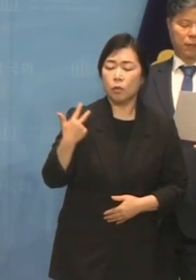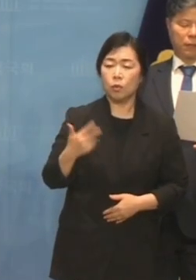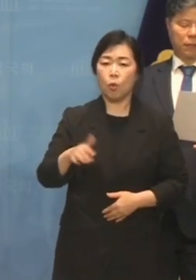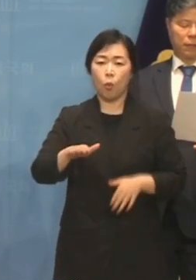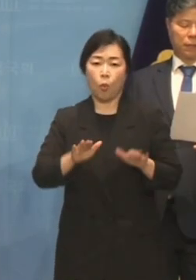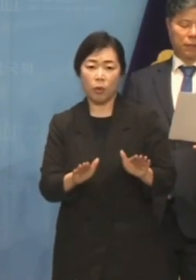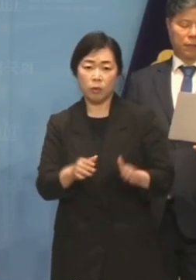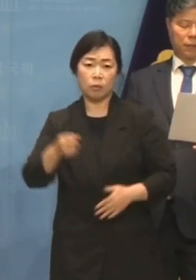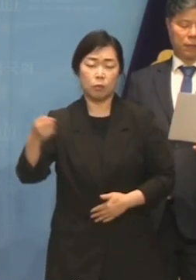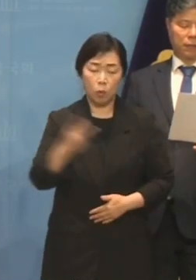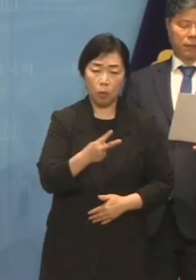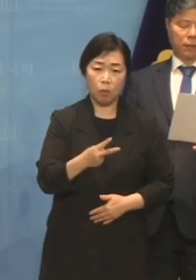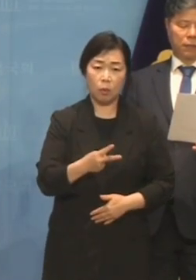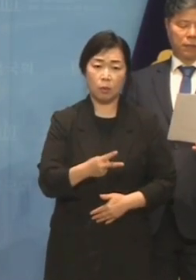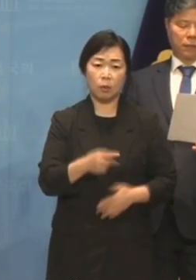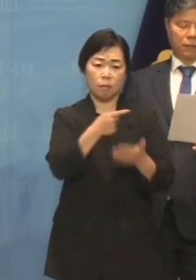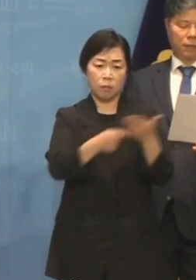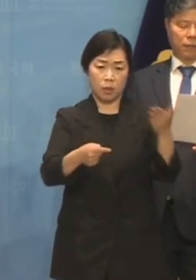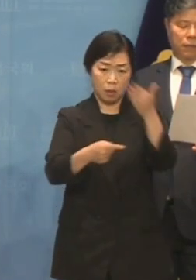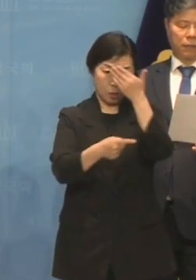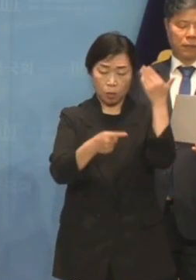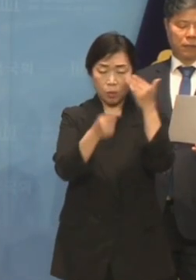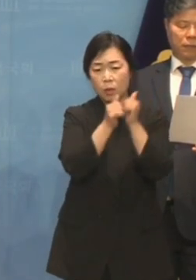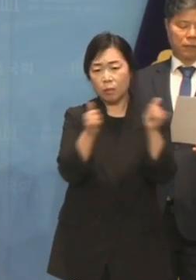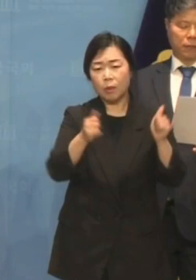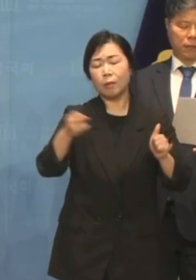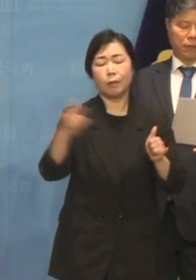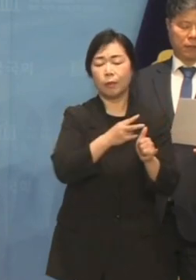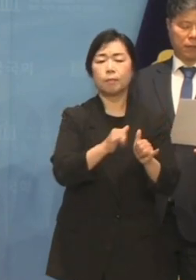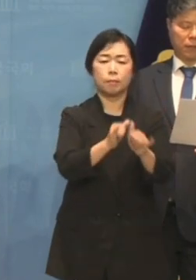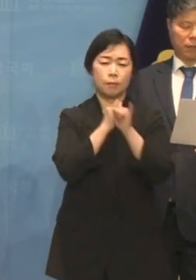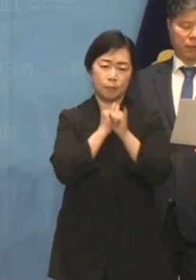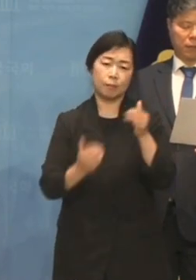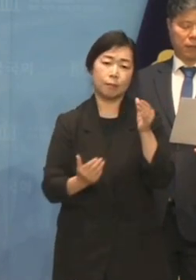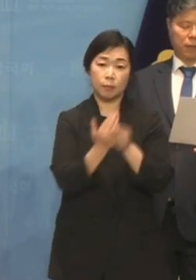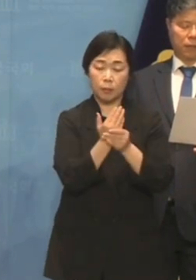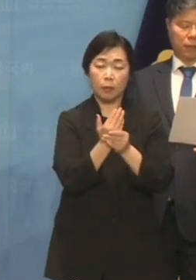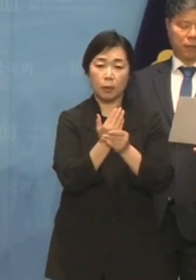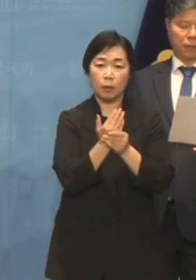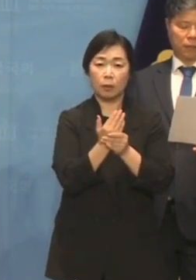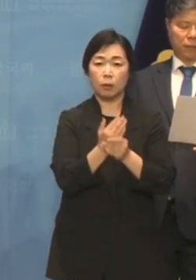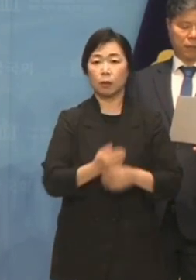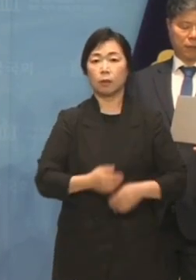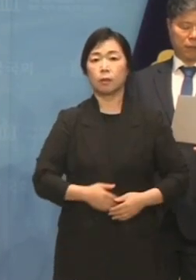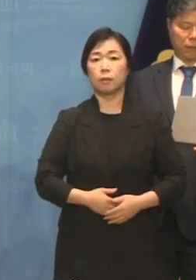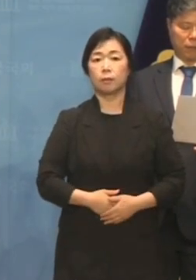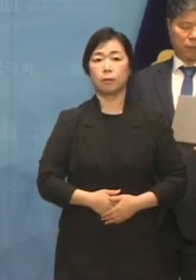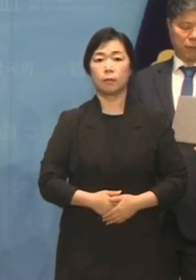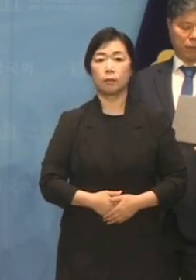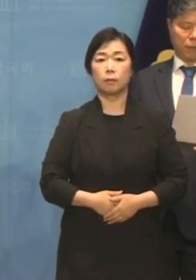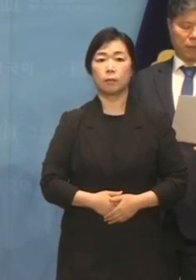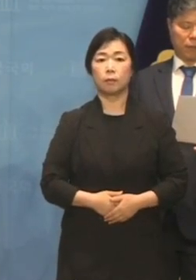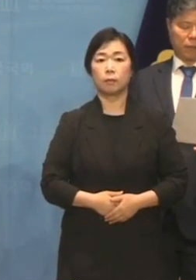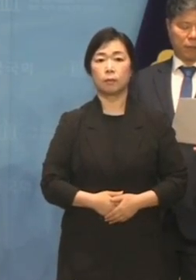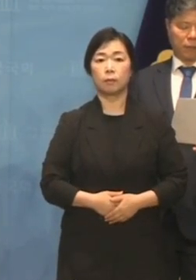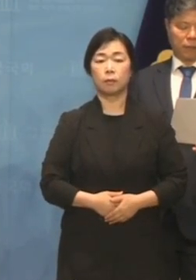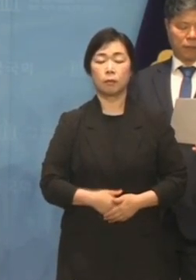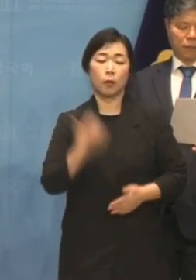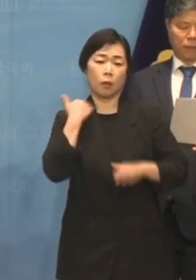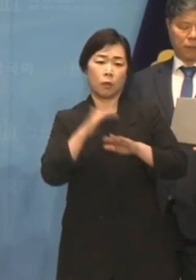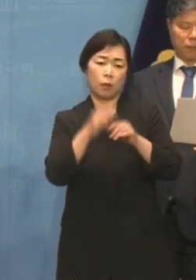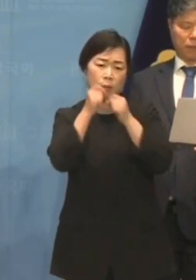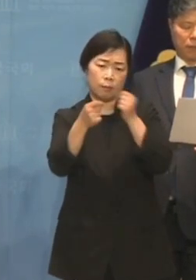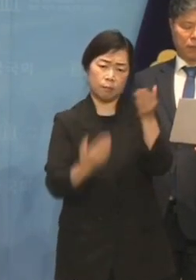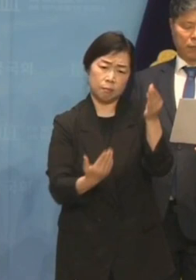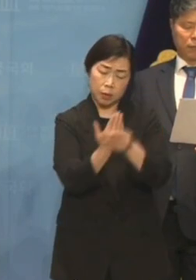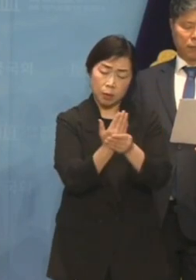오늘 또다시 피해 청년 2명이 스스로 삶을 끊는 비극적인 일이 발생했습니다. 전세 사기